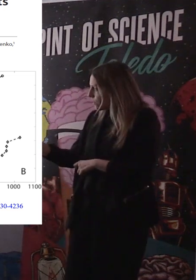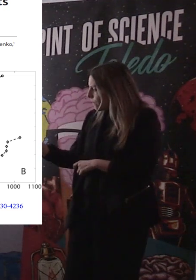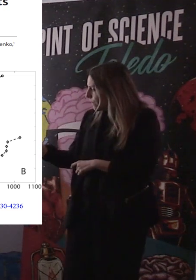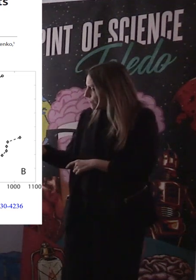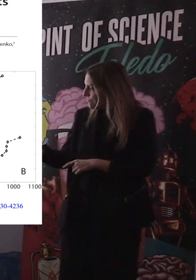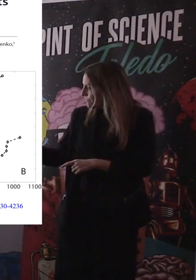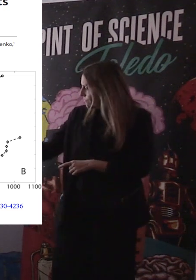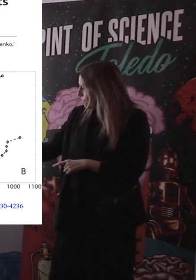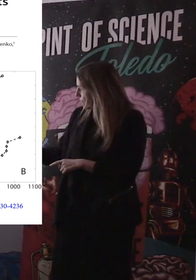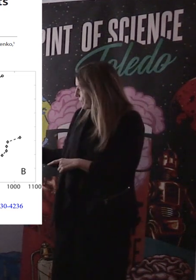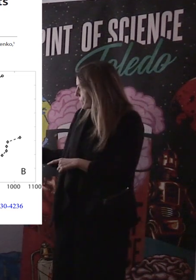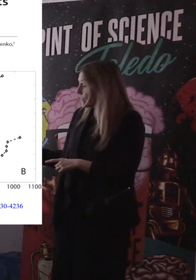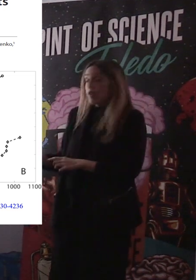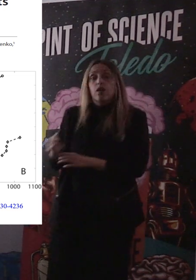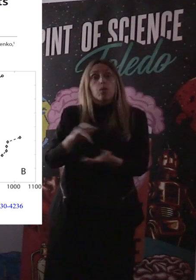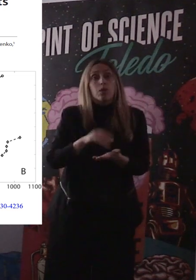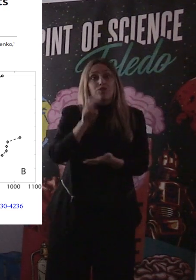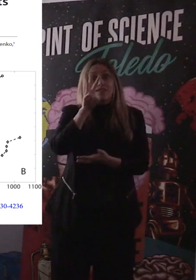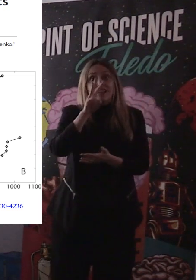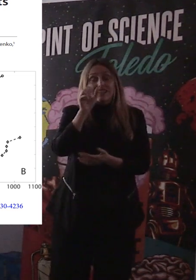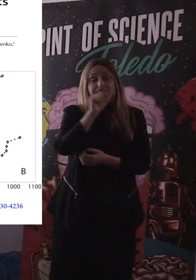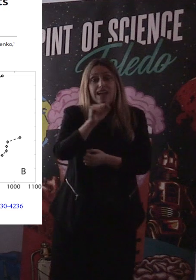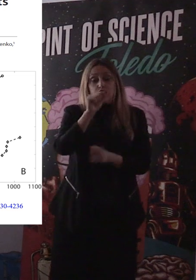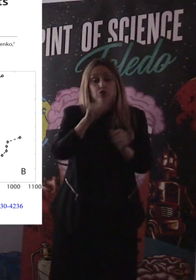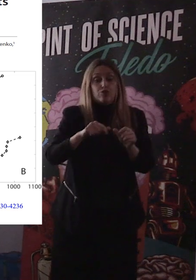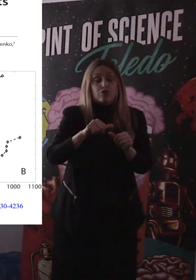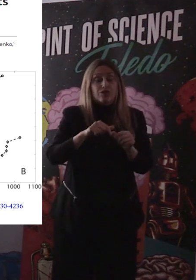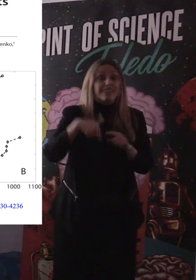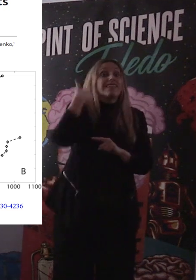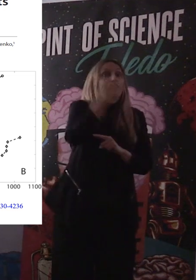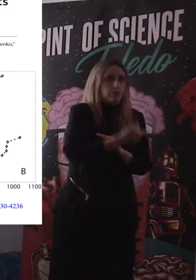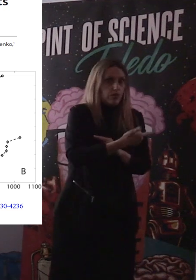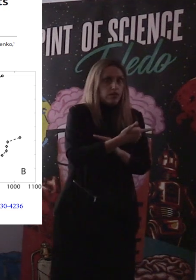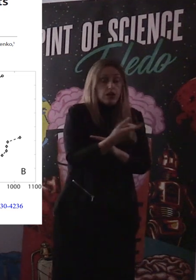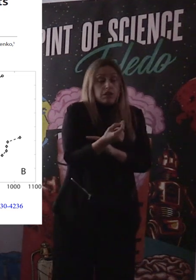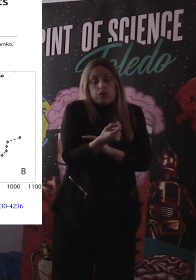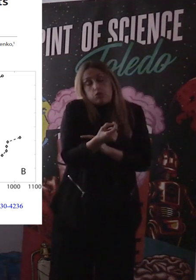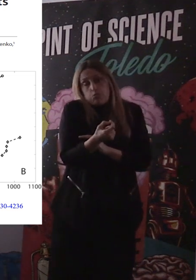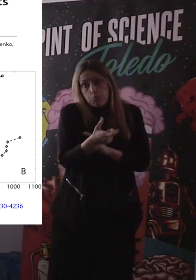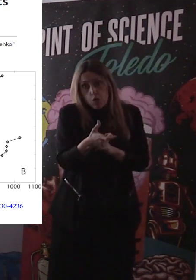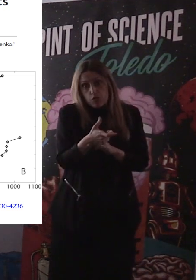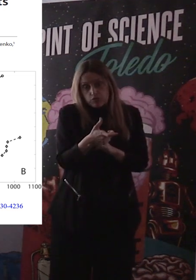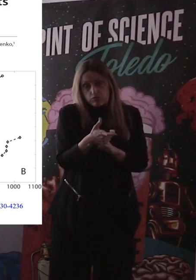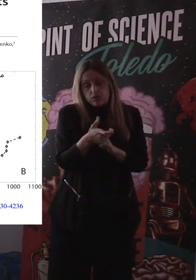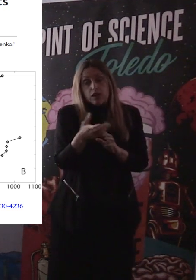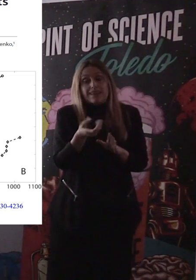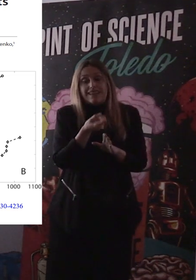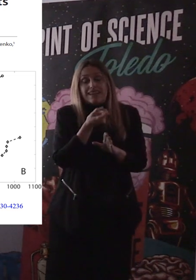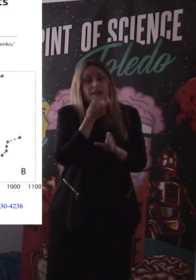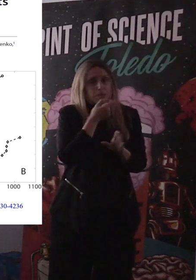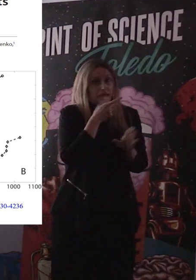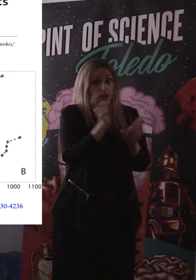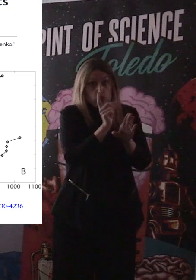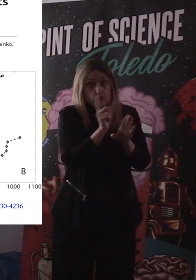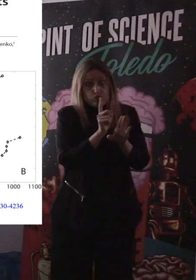estos ratones, a 3 años, de los pocos que sobreviven de los normales sin rapamicina,